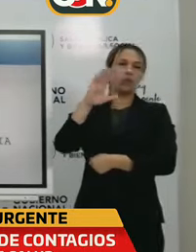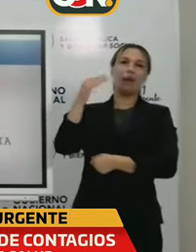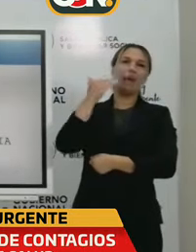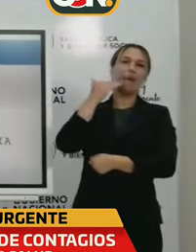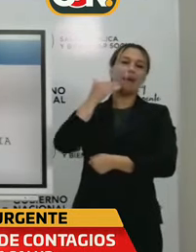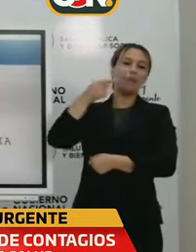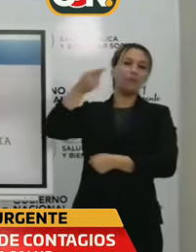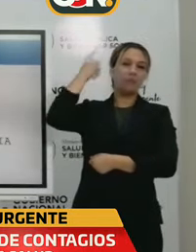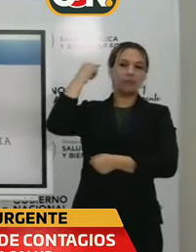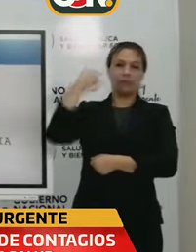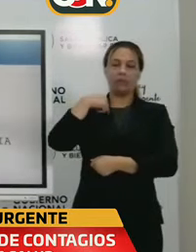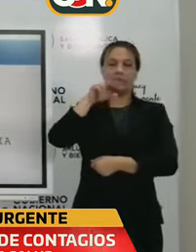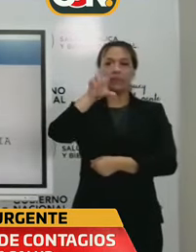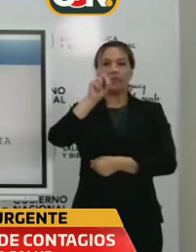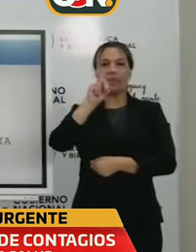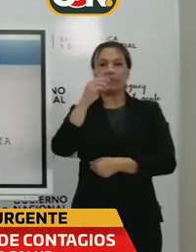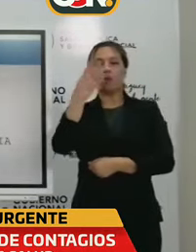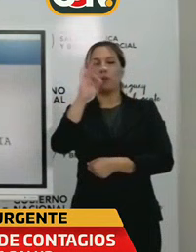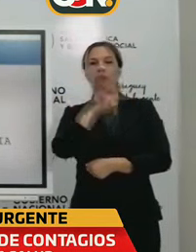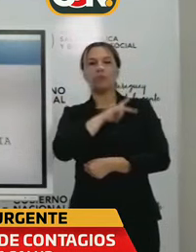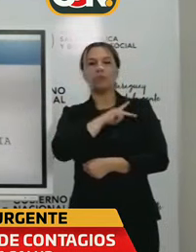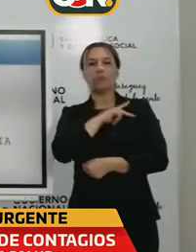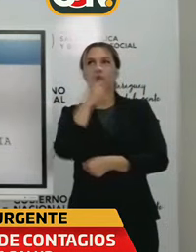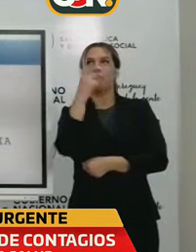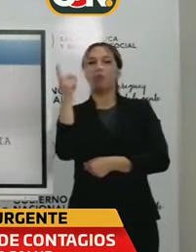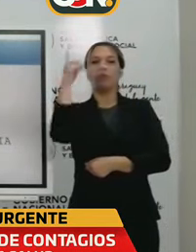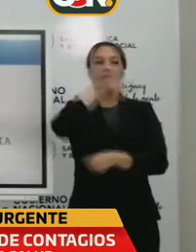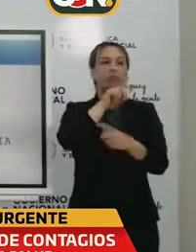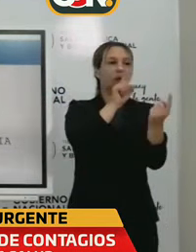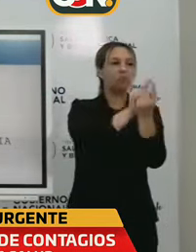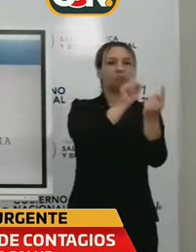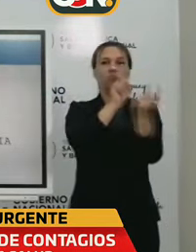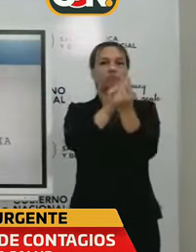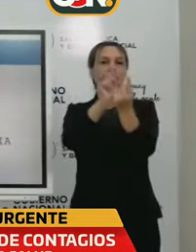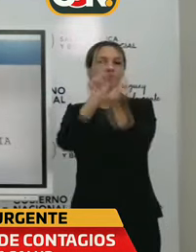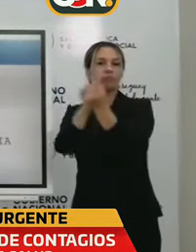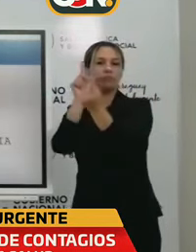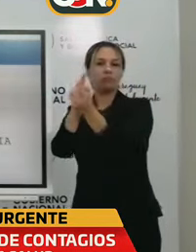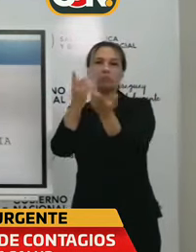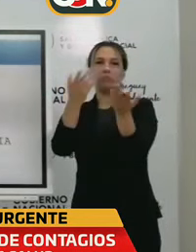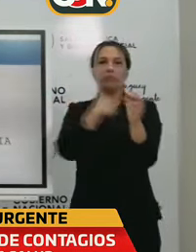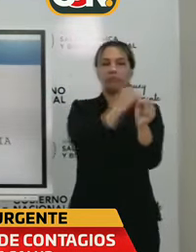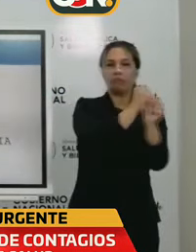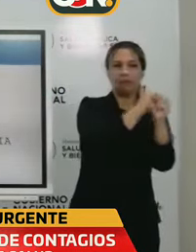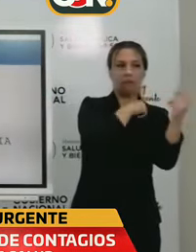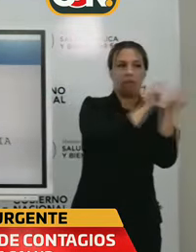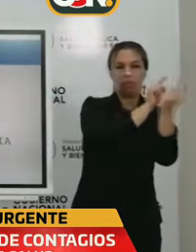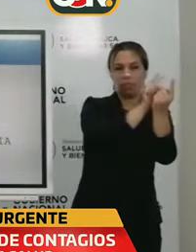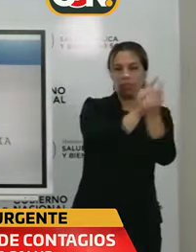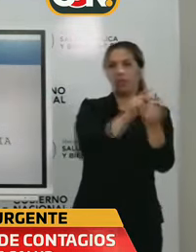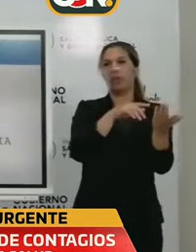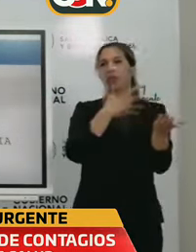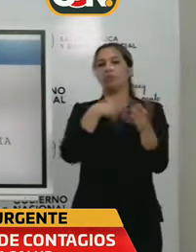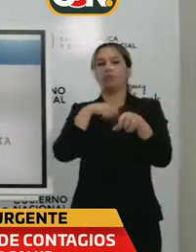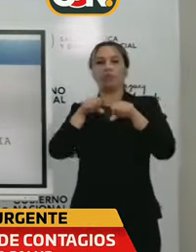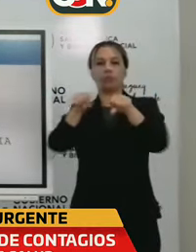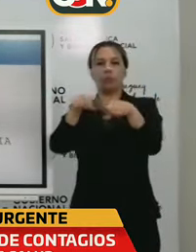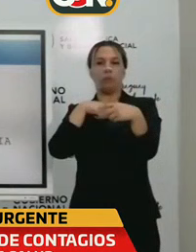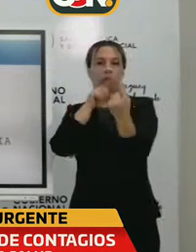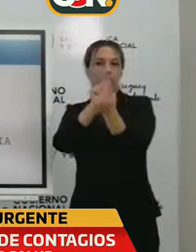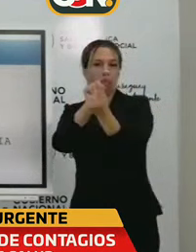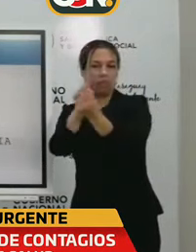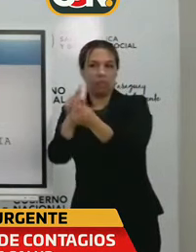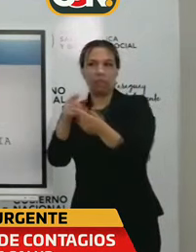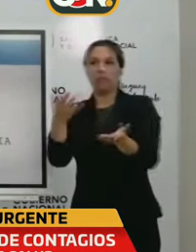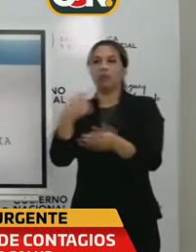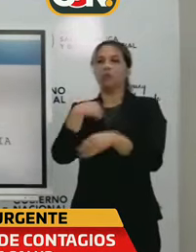30 o 40 personas por día, ya sea por el trabajo, porque me fui al supermercado, porque me fui en el colectivo, 50 personas, ¿verdad?